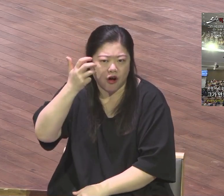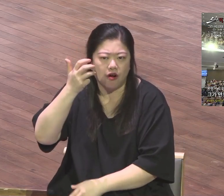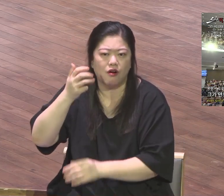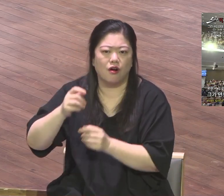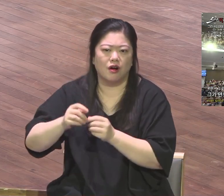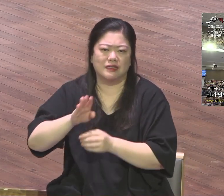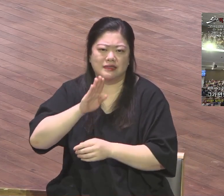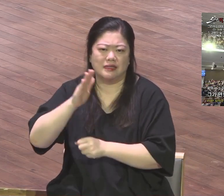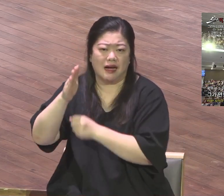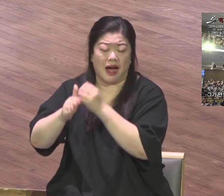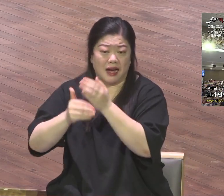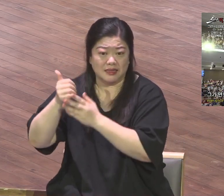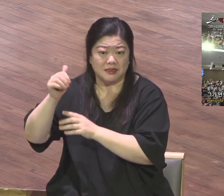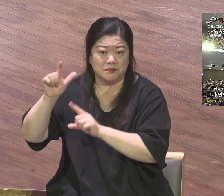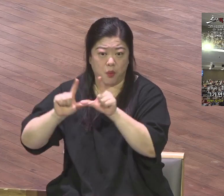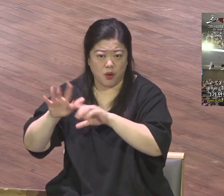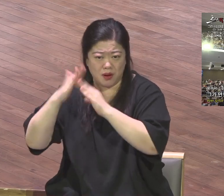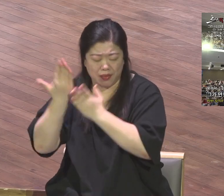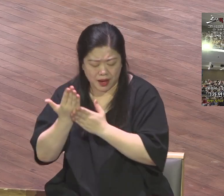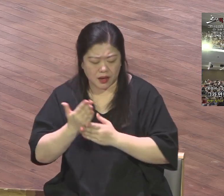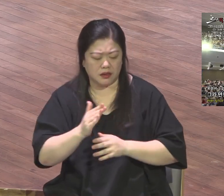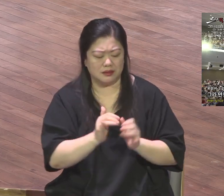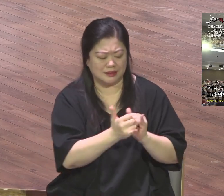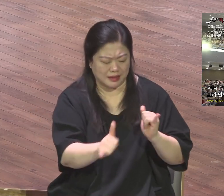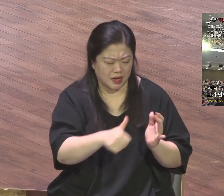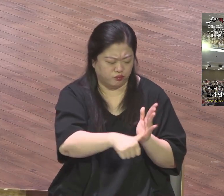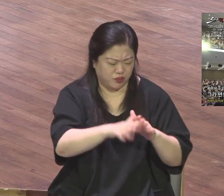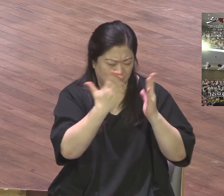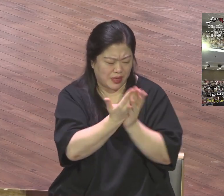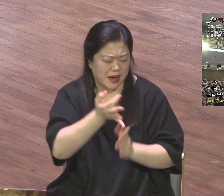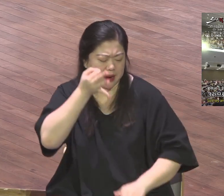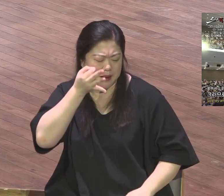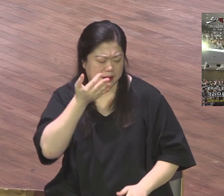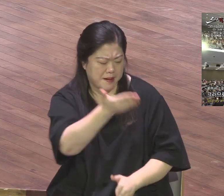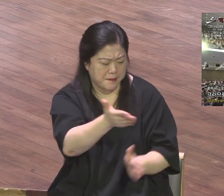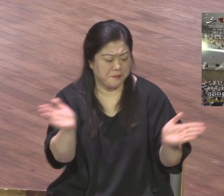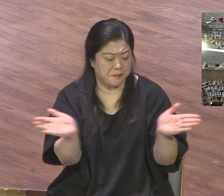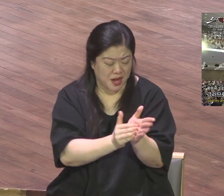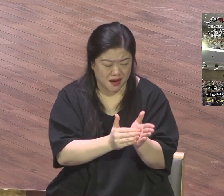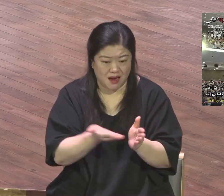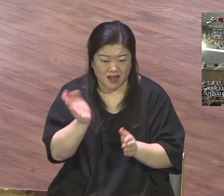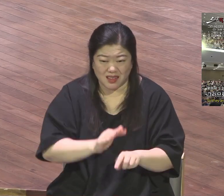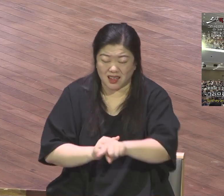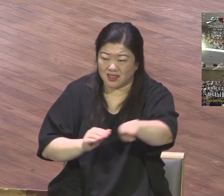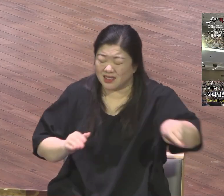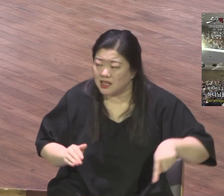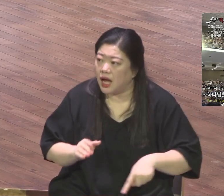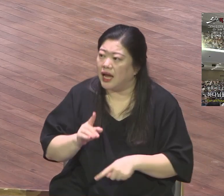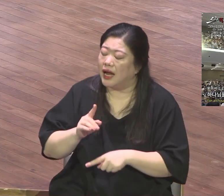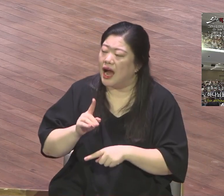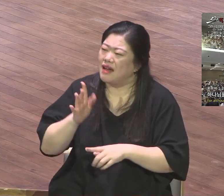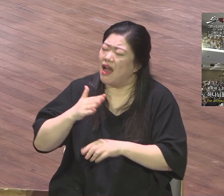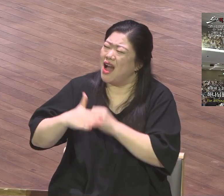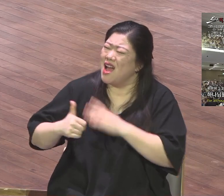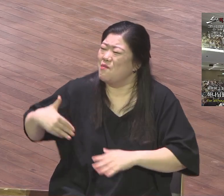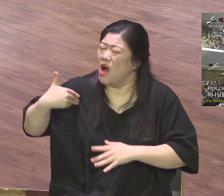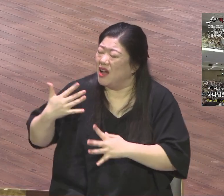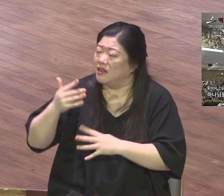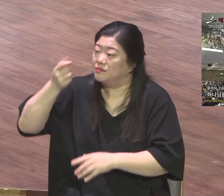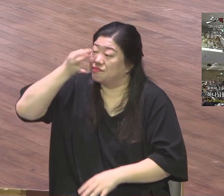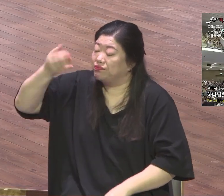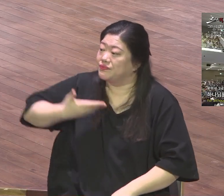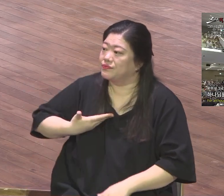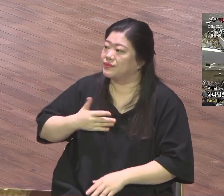능력과 신성이 그가 만드신 만물에 분명히 보여 알려졌나니 그러므로 그들이 핑계하지 못할지니라. 하나님을